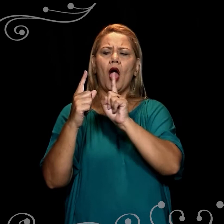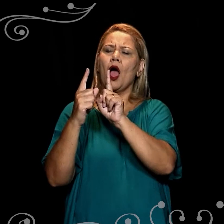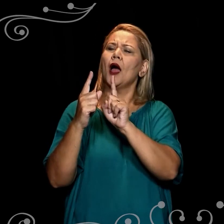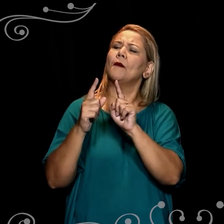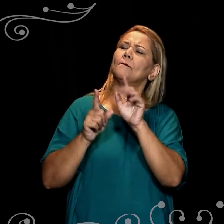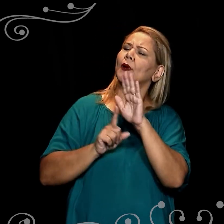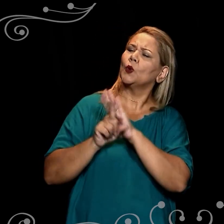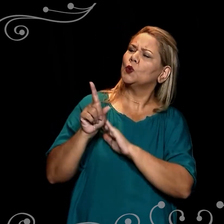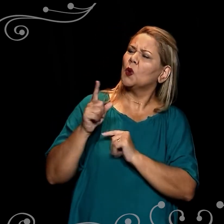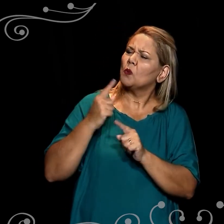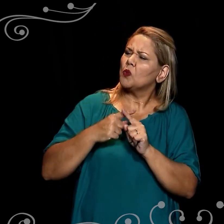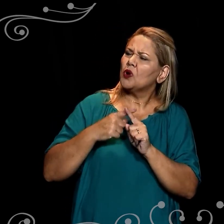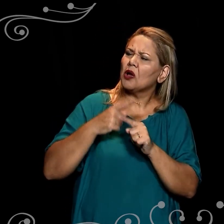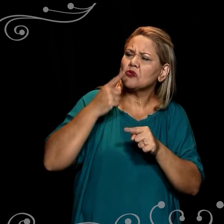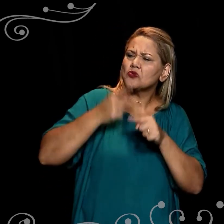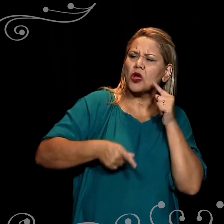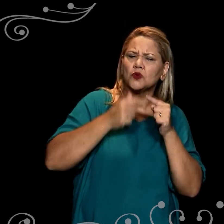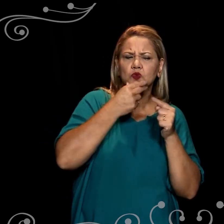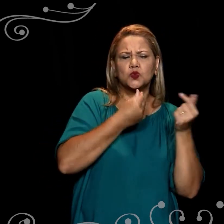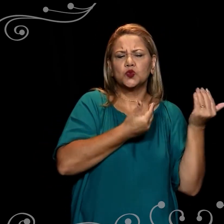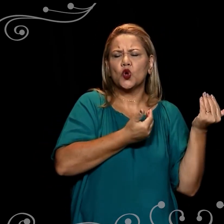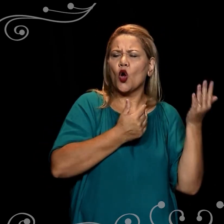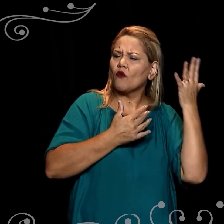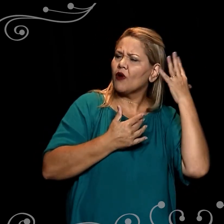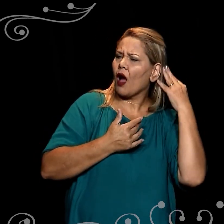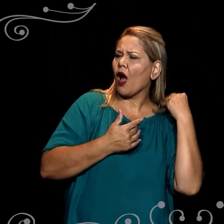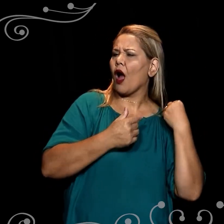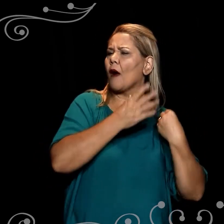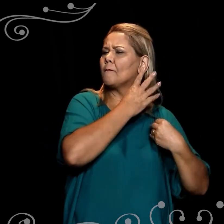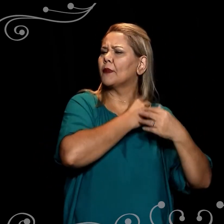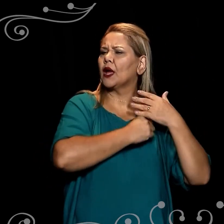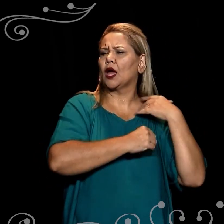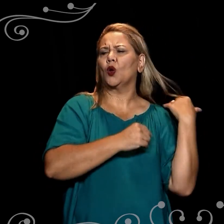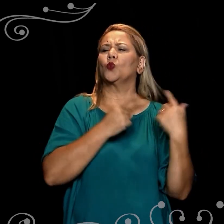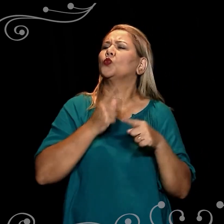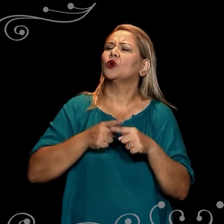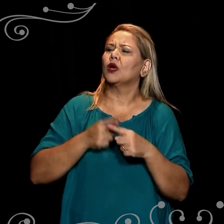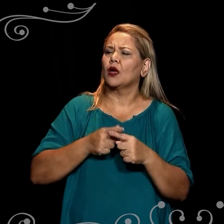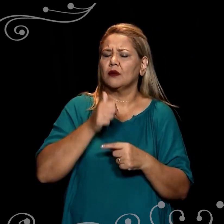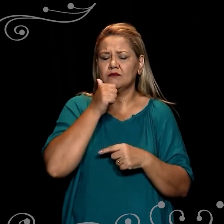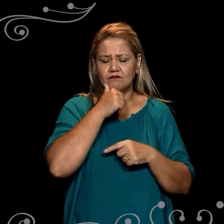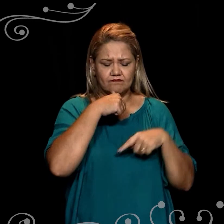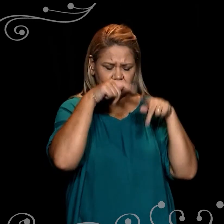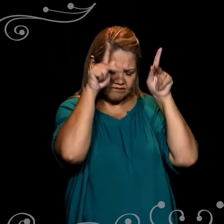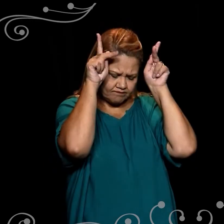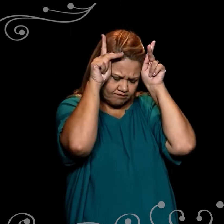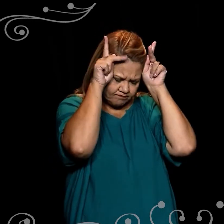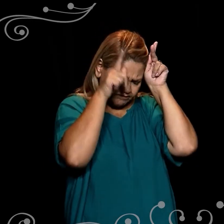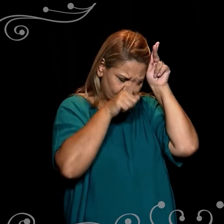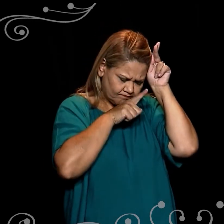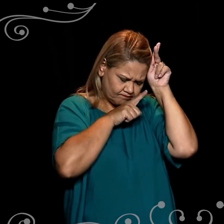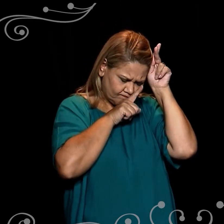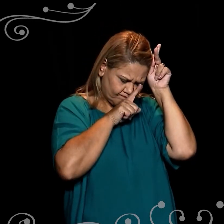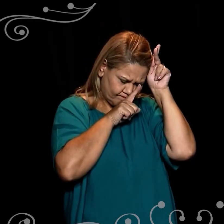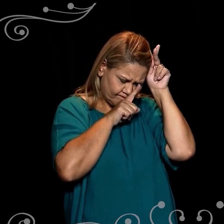cabelo. A princesa abaixou os olhos, dizendo que não podia contar nada a